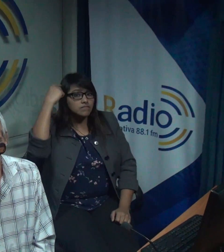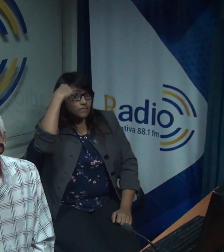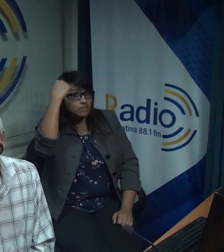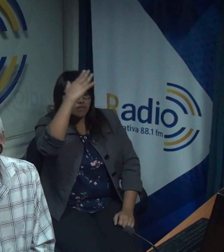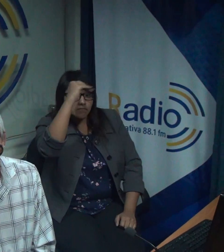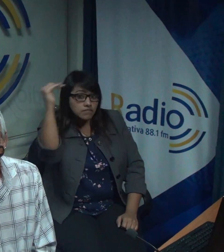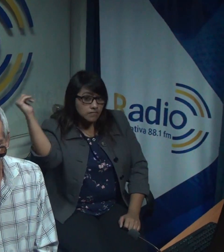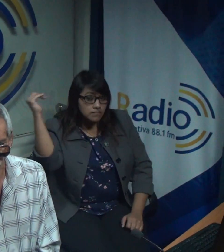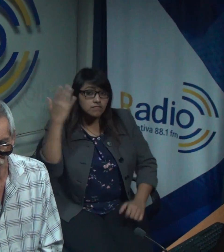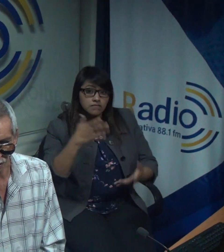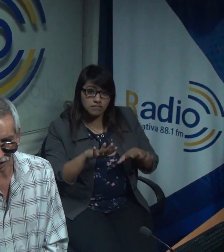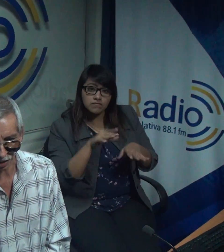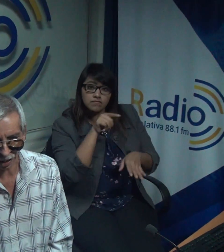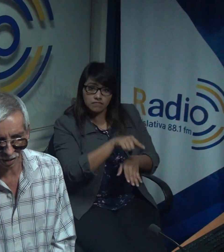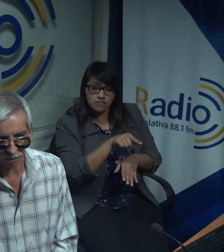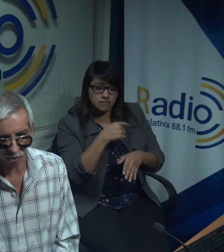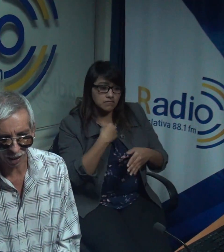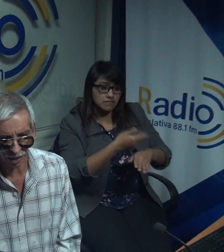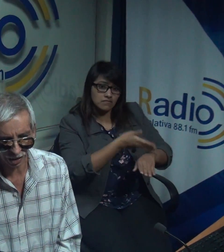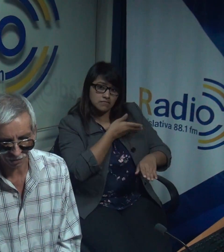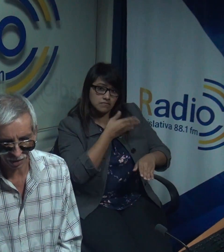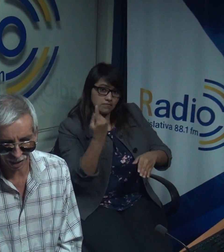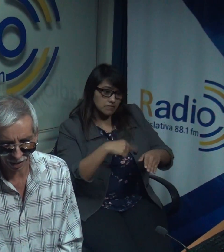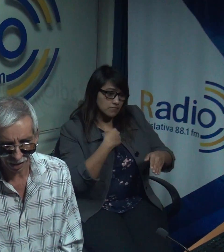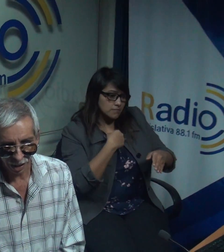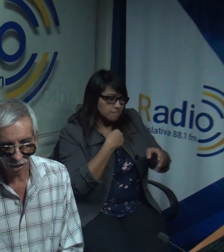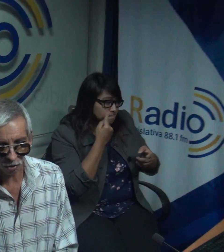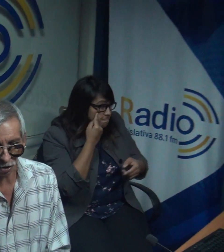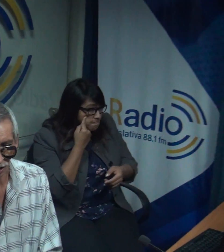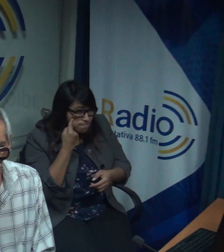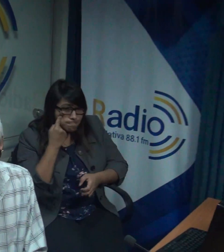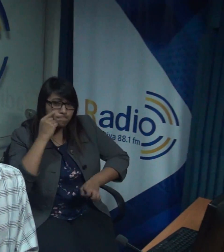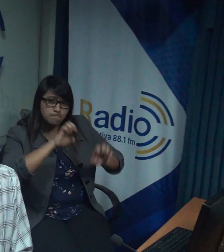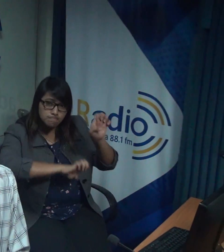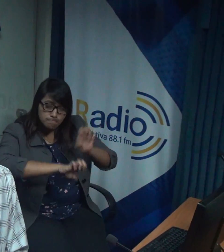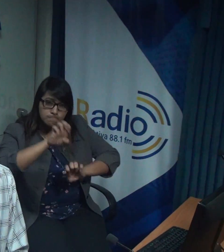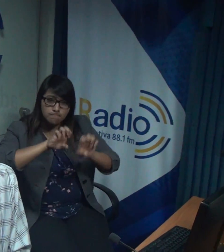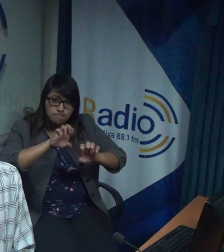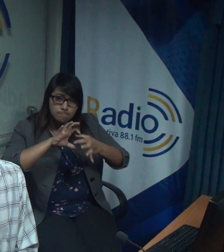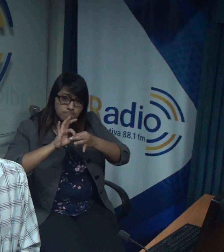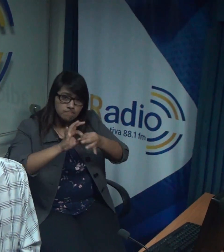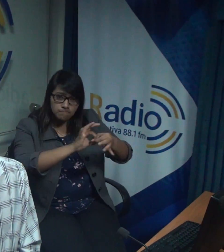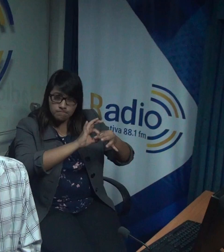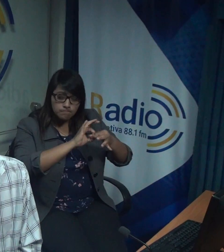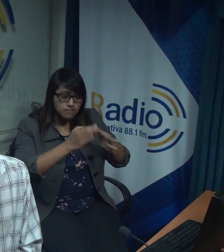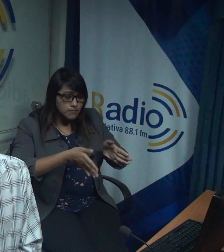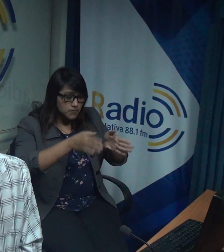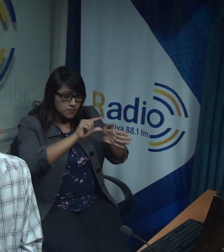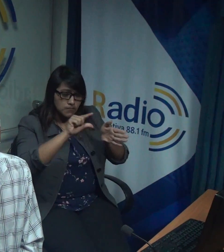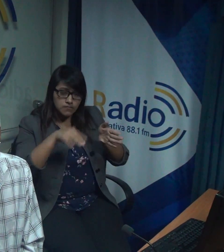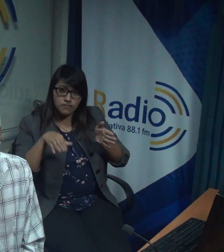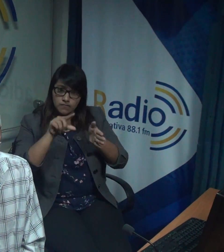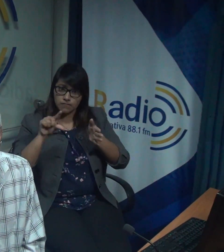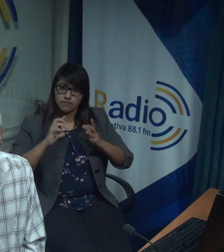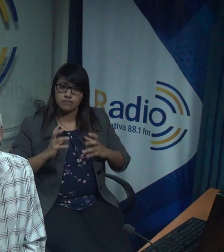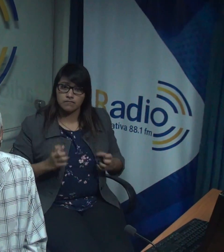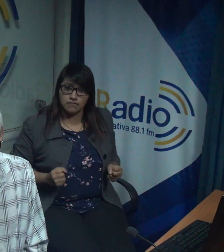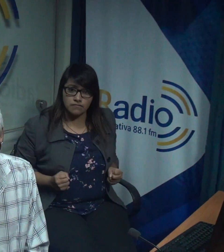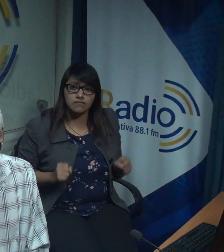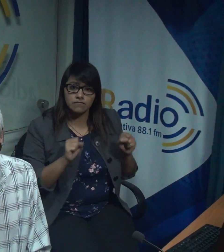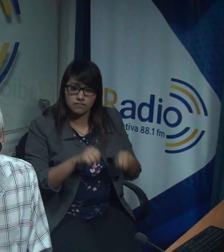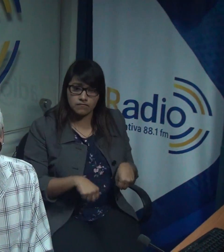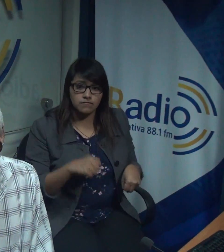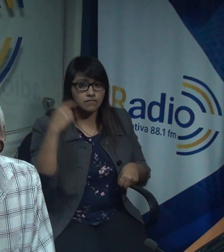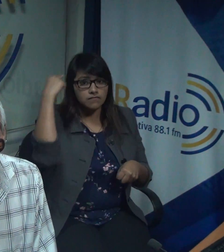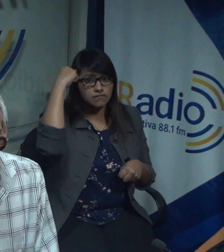política y tiene que supervisar, evaluar, revisar, coordinar para que las instituciones de gobierno pongan en práctica